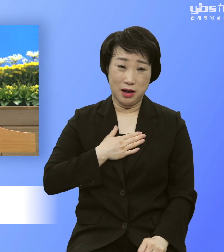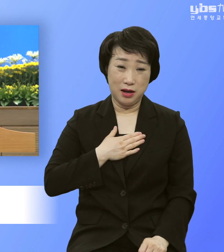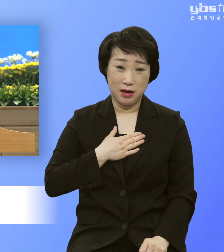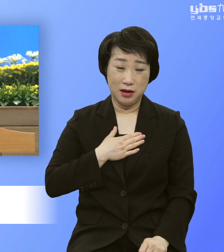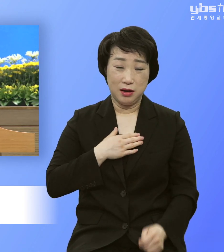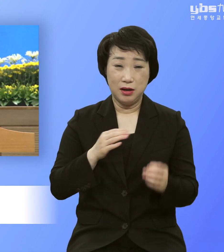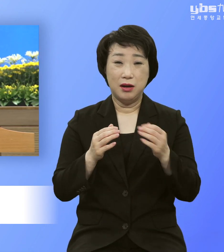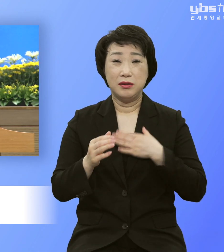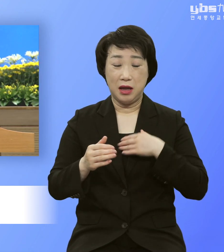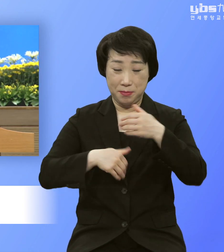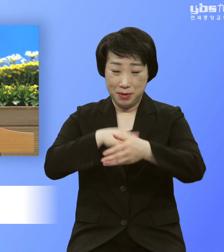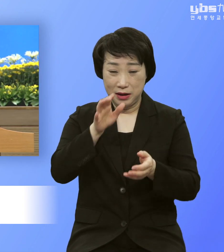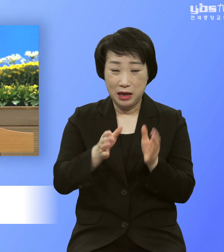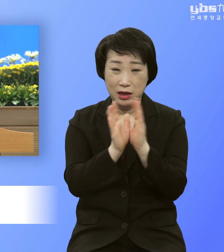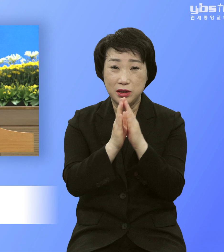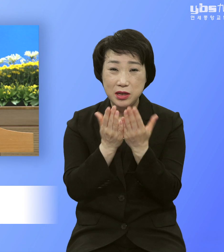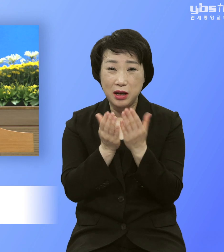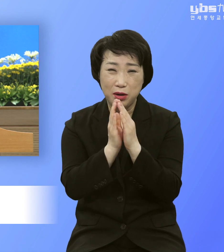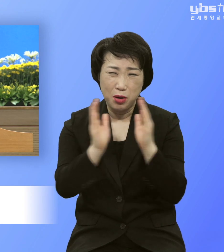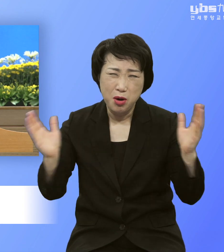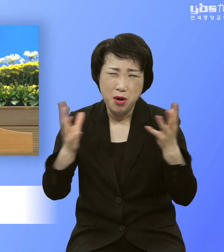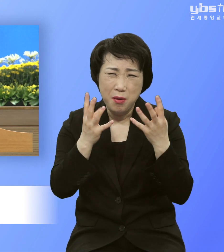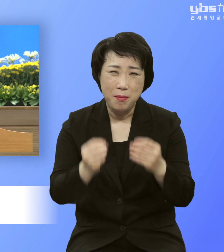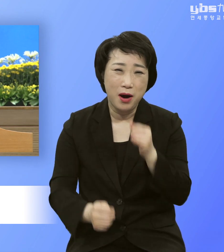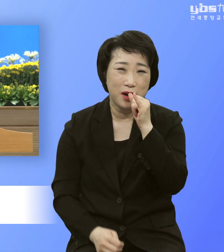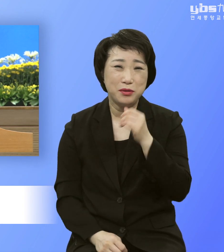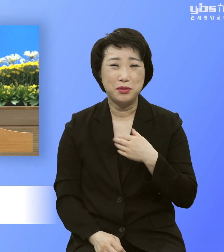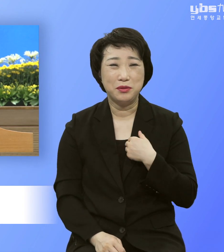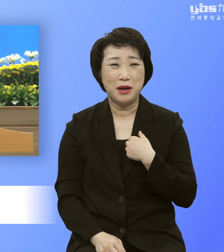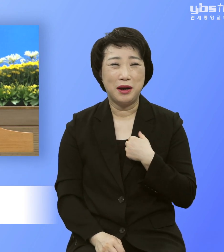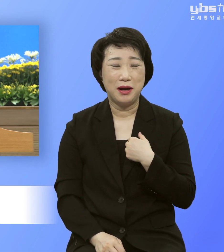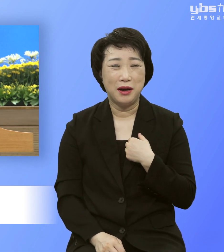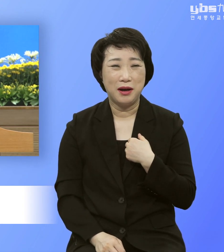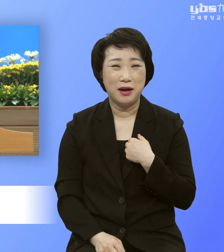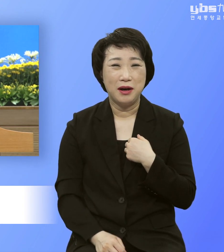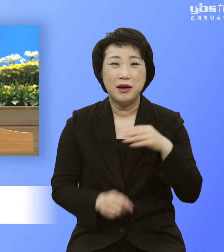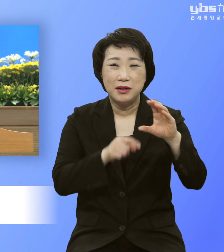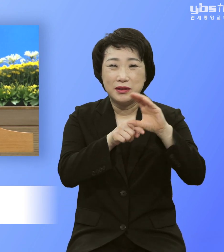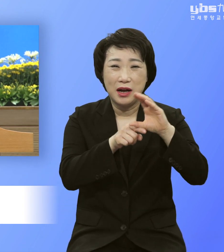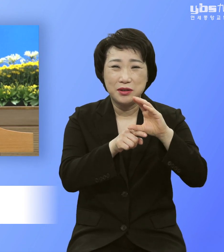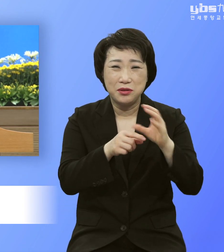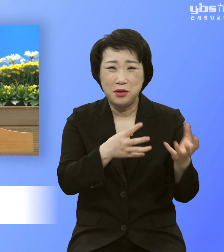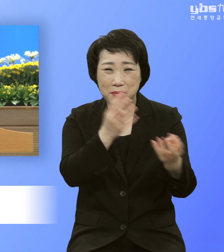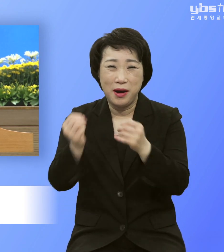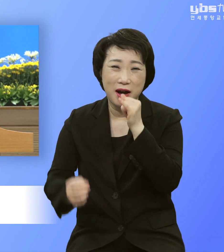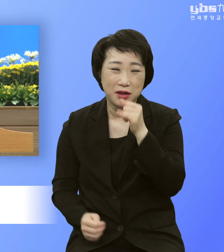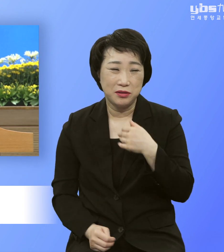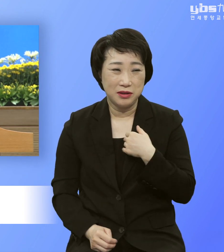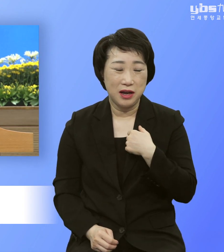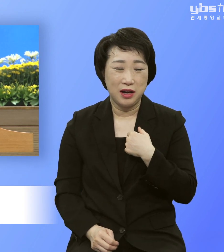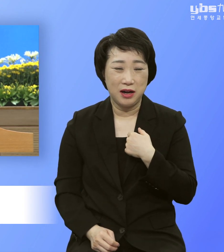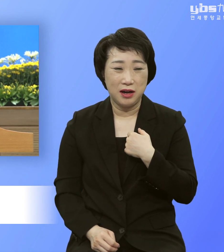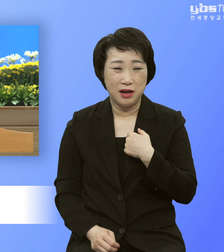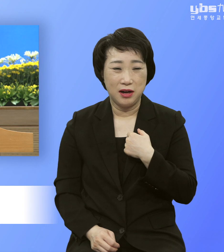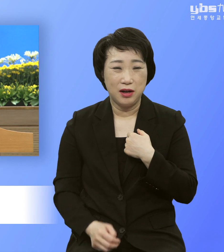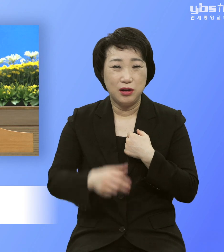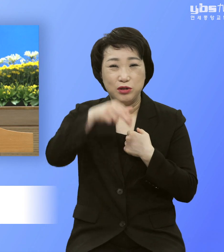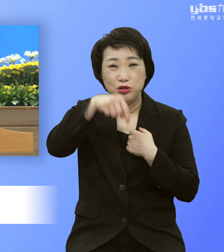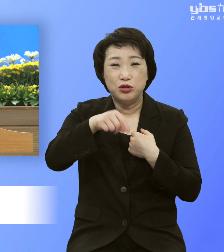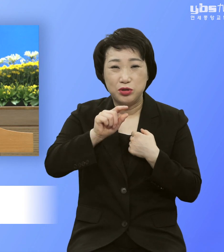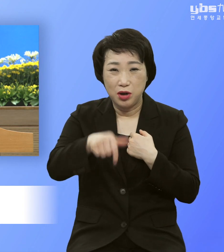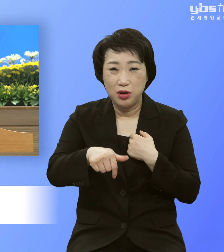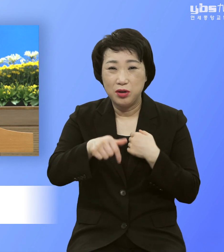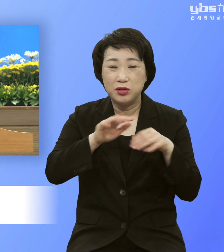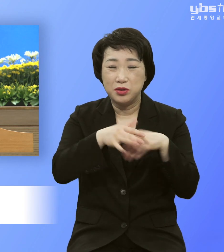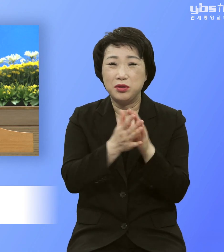책이 얼마나 많은지 여러분 아십니까? 예, 사전도 많이 있고요. 주석도